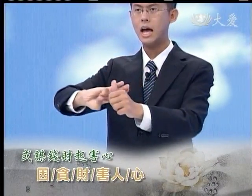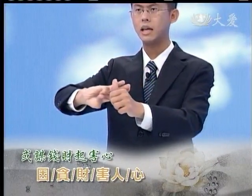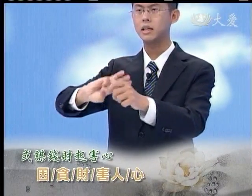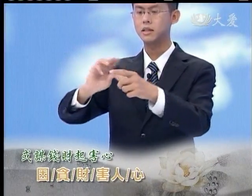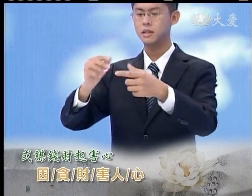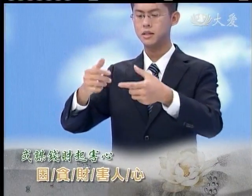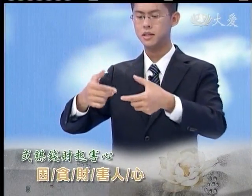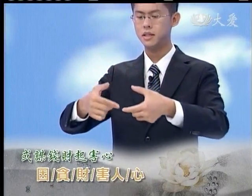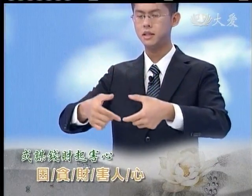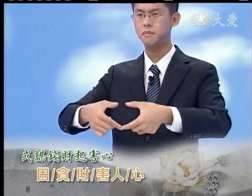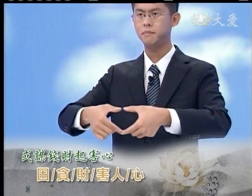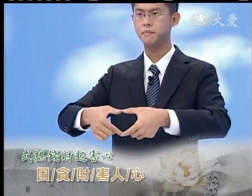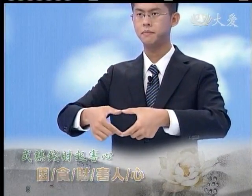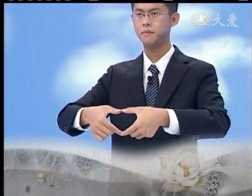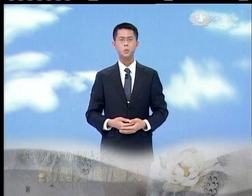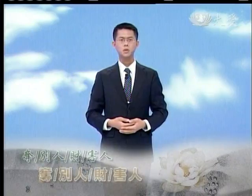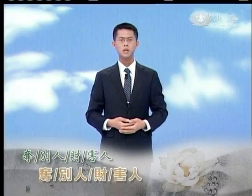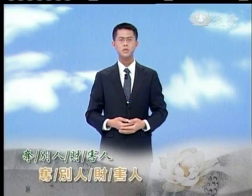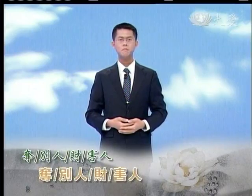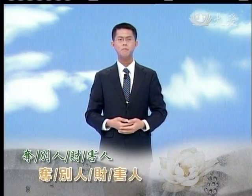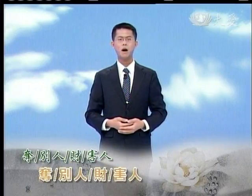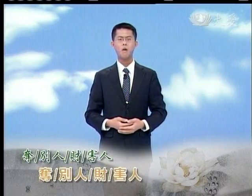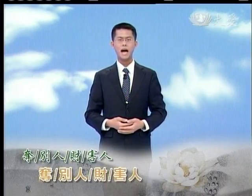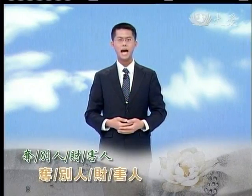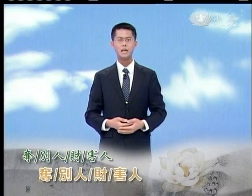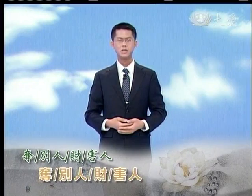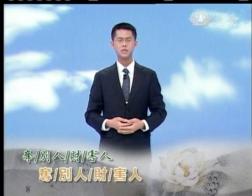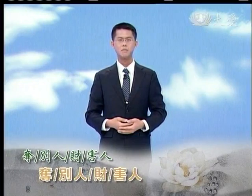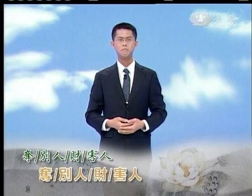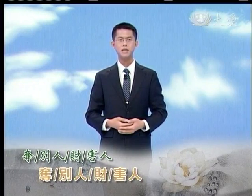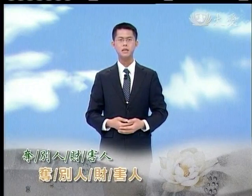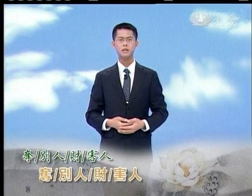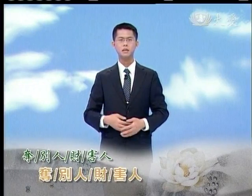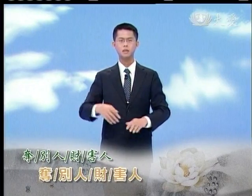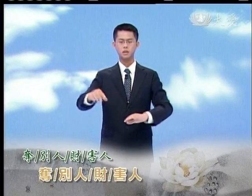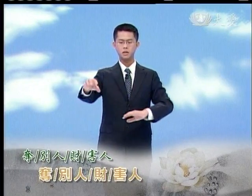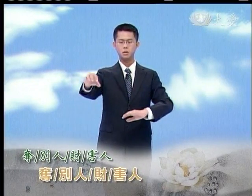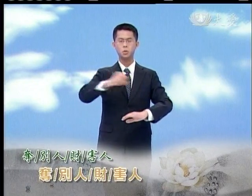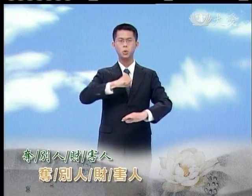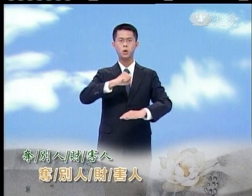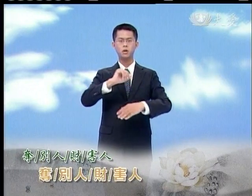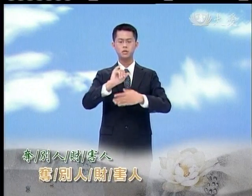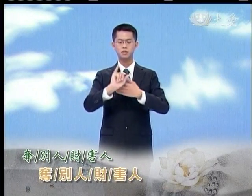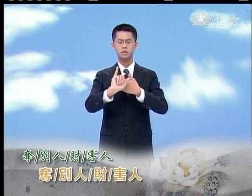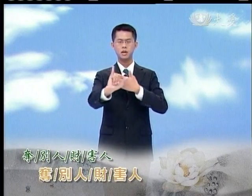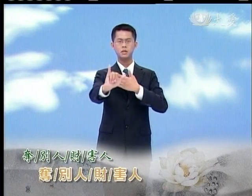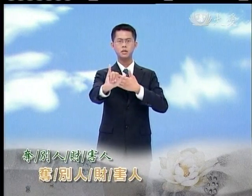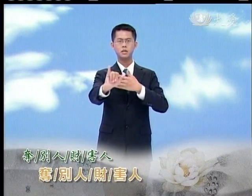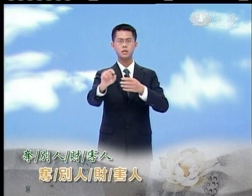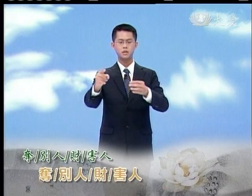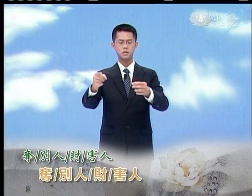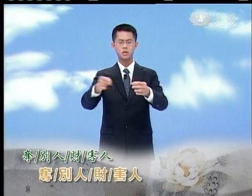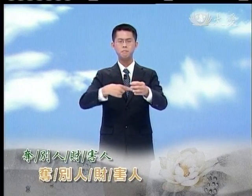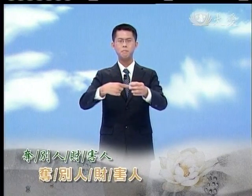害心，夺人珍宝害人命，夺人珍